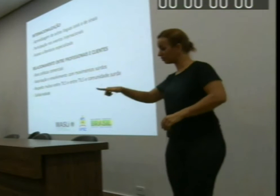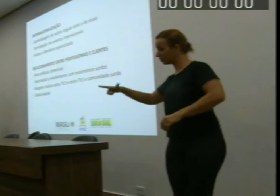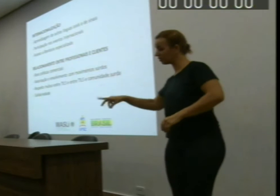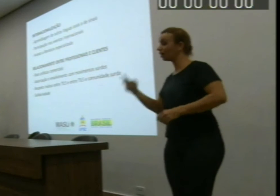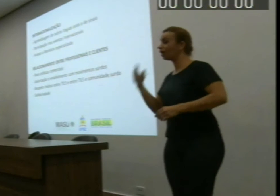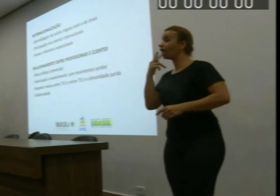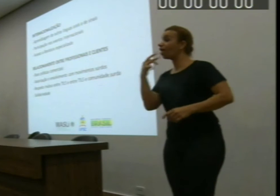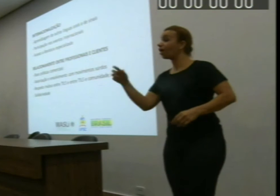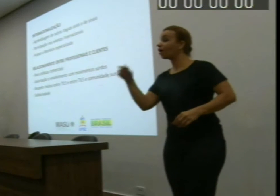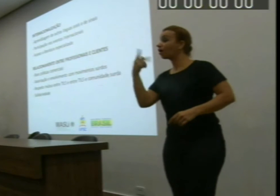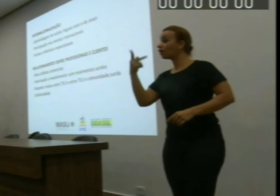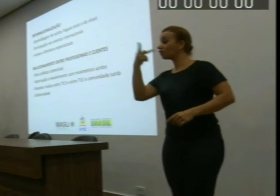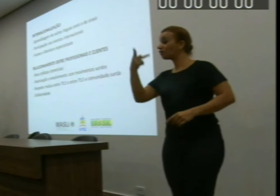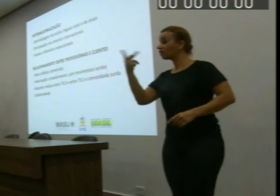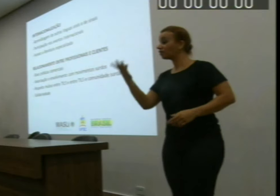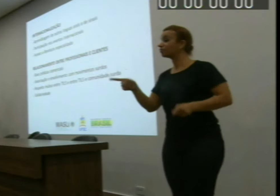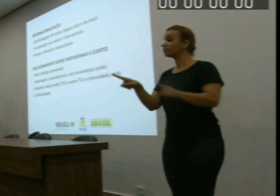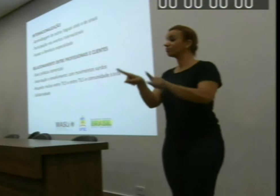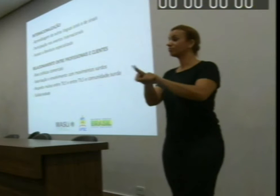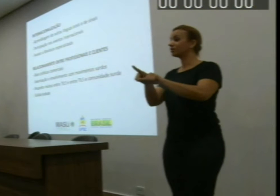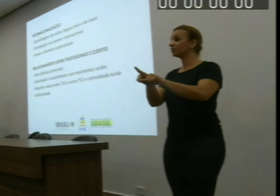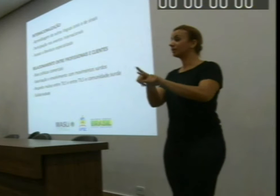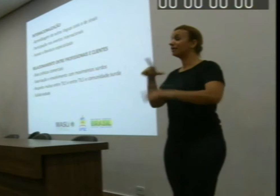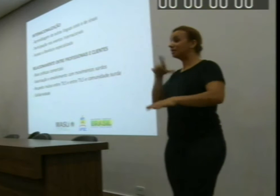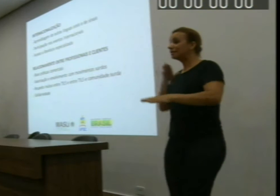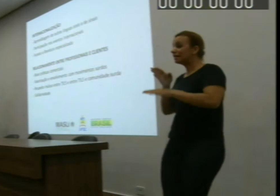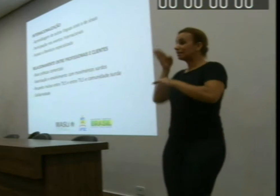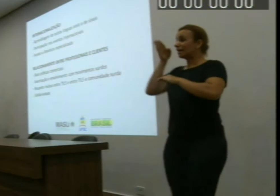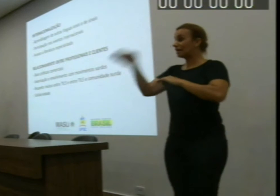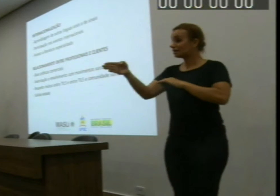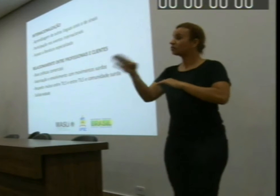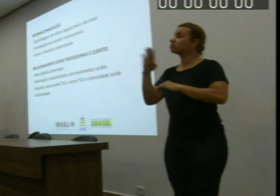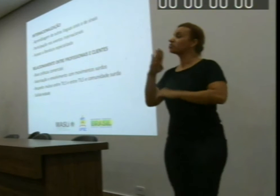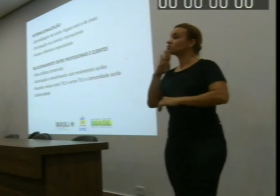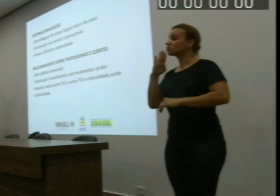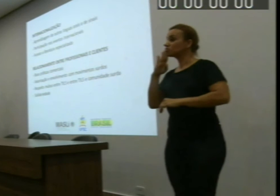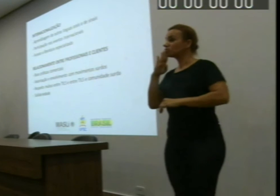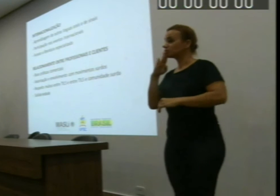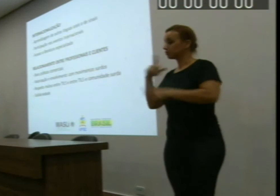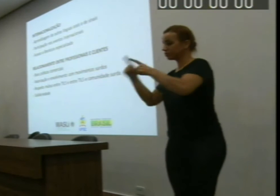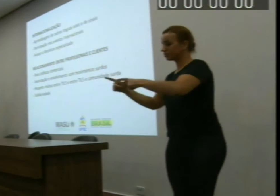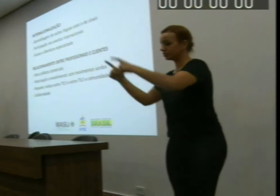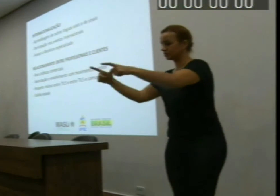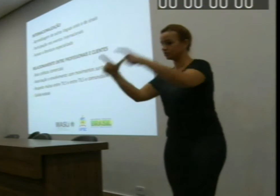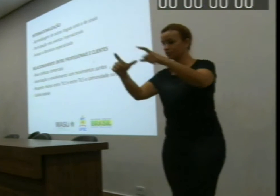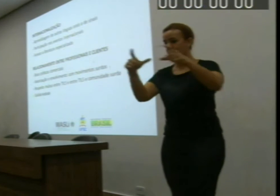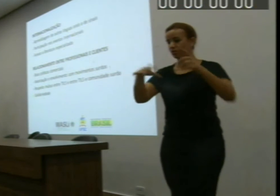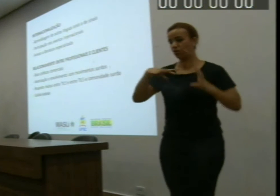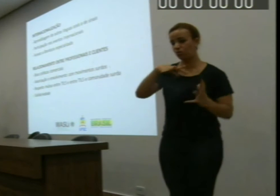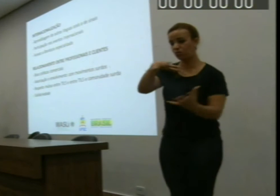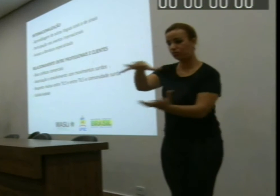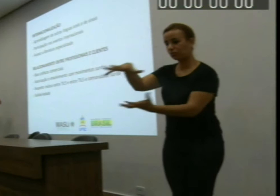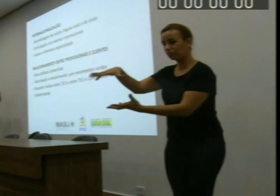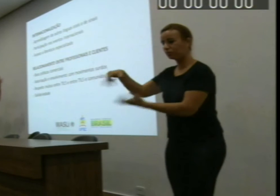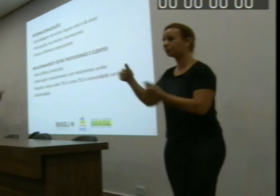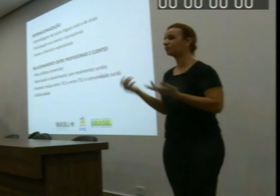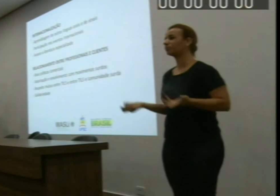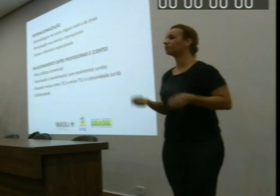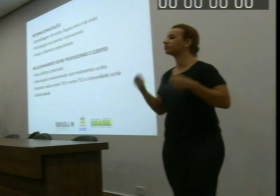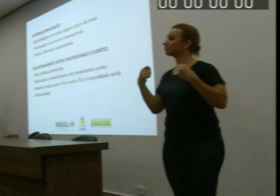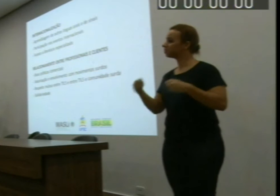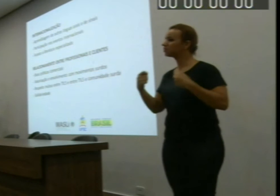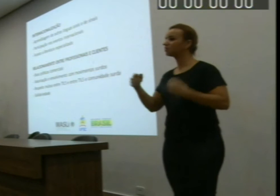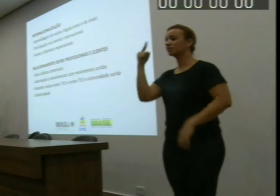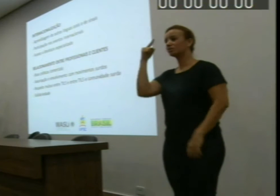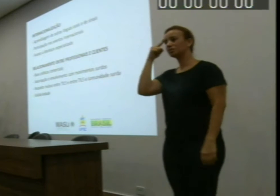e ter acesso a tudo aquilo que já existe de conhecimento estruturado no mundo se dá por meio de línguas estrangeiras e a gente precisa pensar